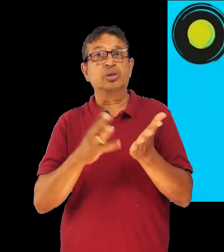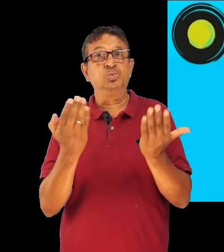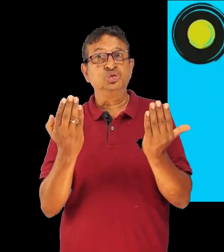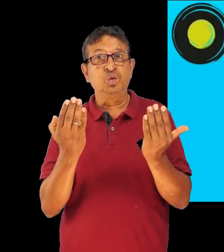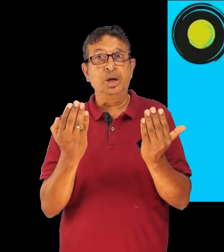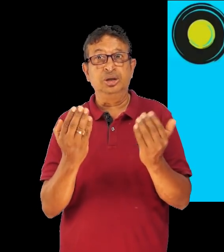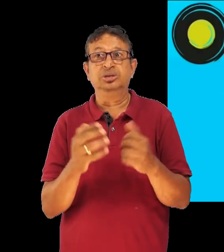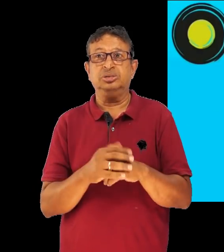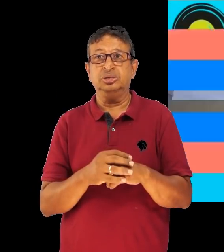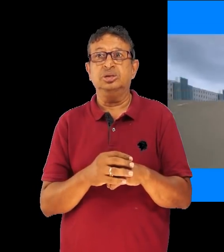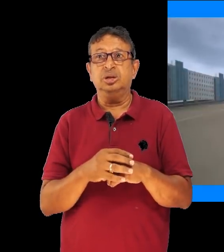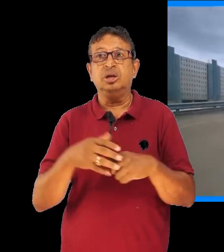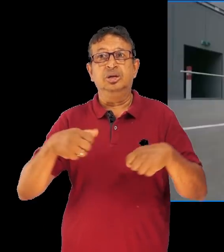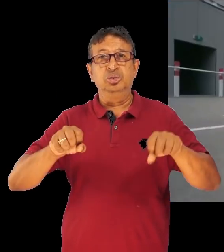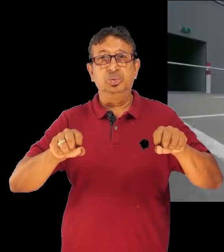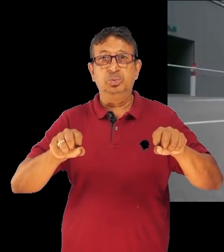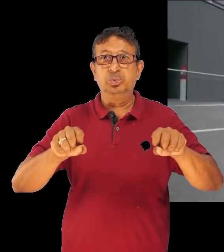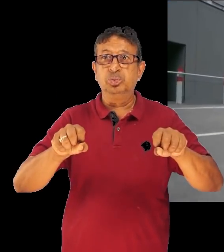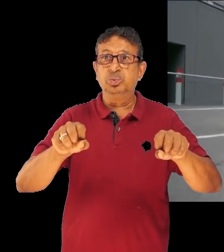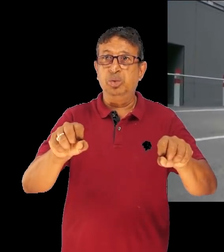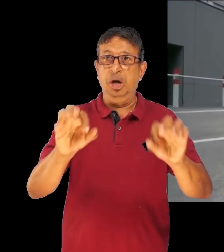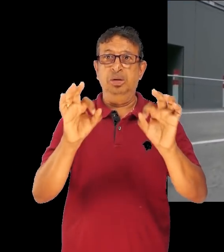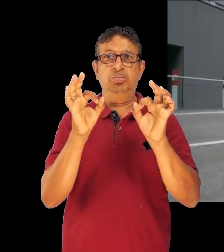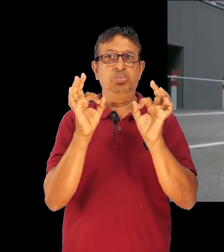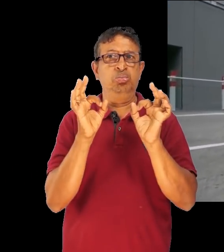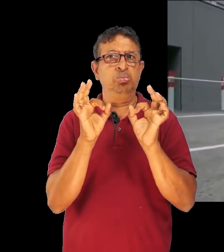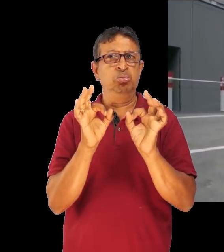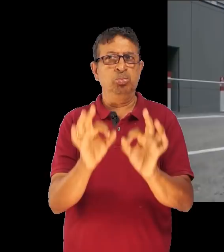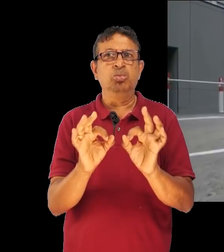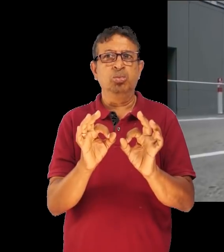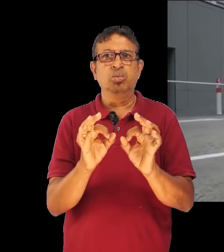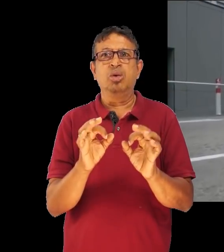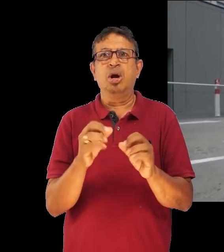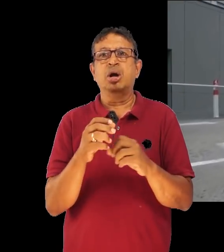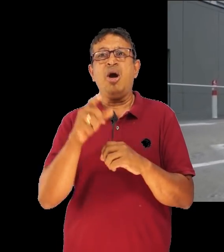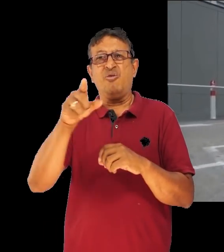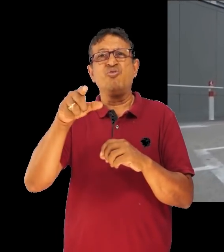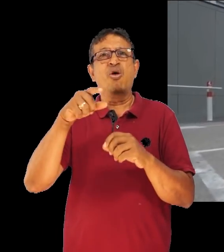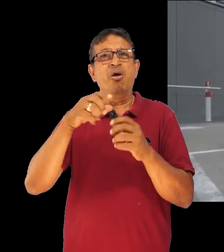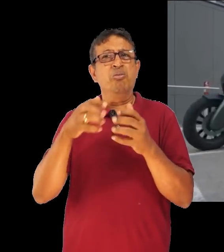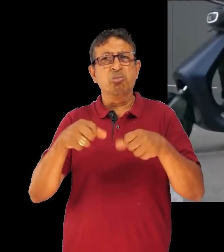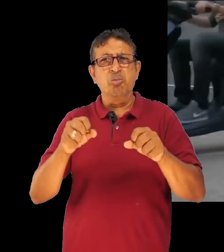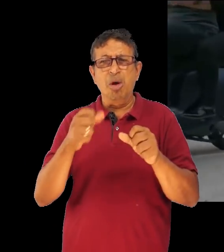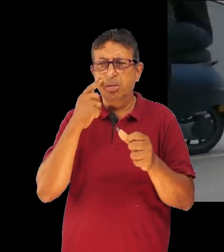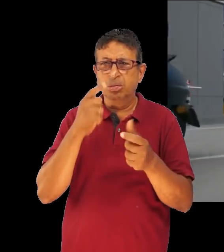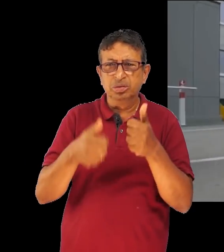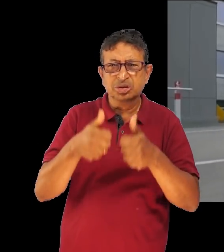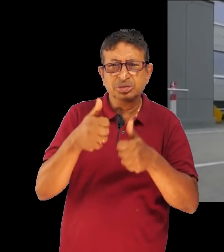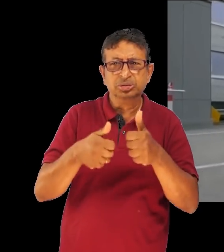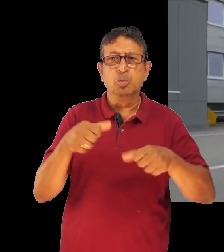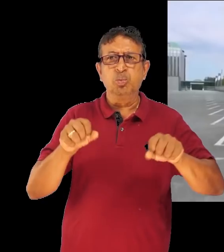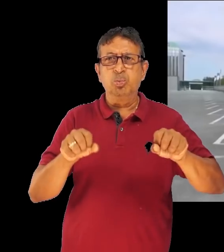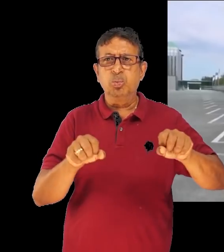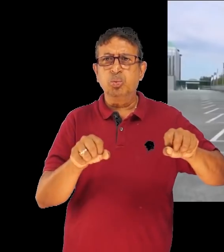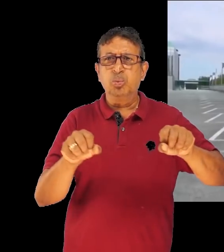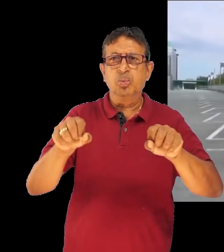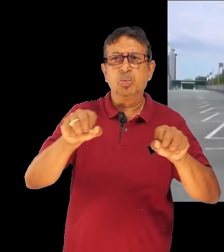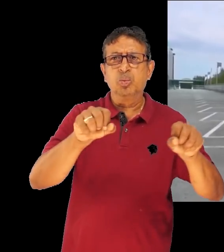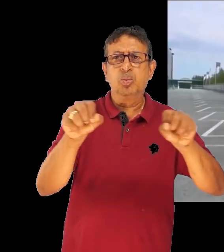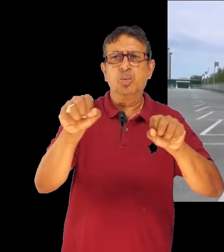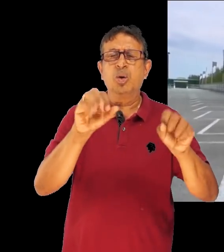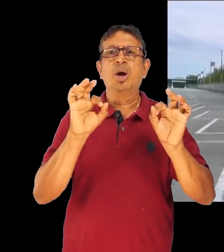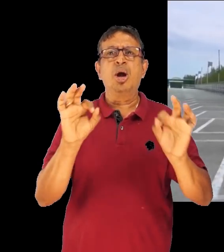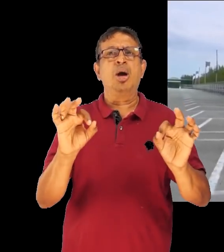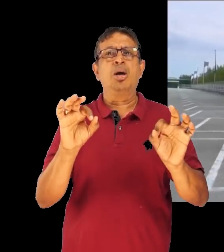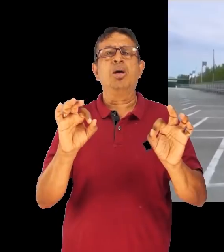है, क्योंकि इसमें एक हाई एनर्जी डेंसिटी वाली बैटरी को यूज किया गया है जो कि 240 किलोमीटर के रेंज को ऑफर करती है। वैसे इतने रेंज को तो देखे तो